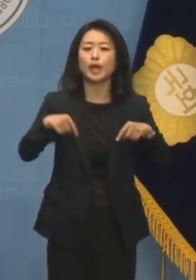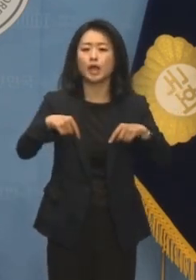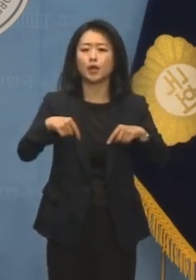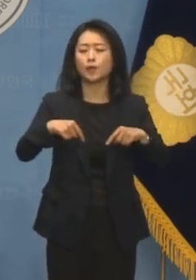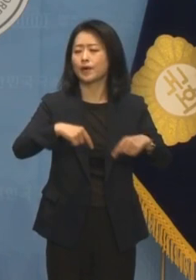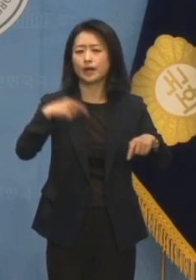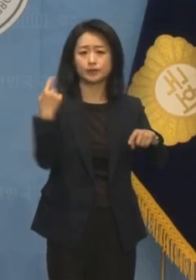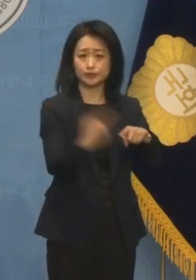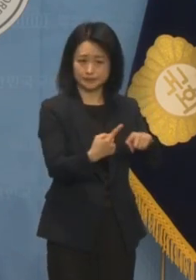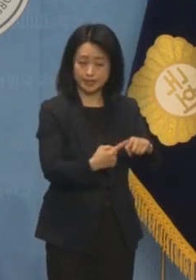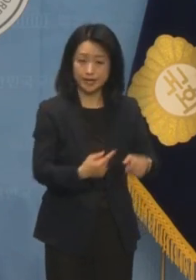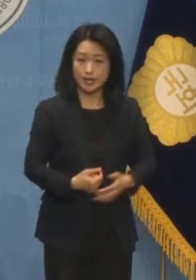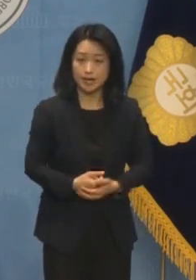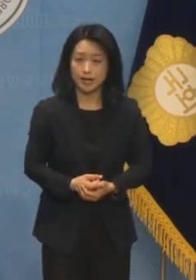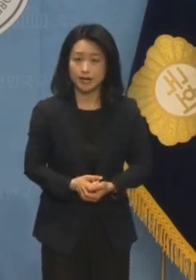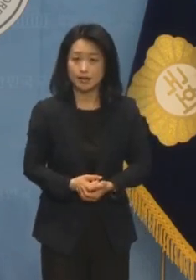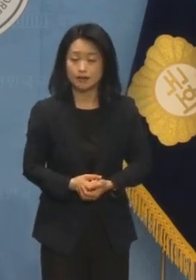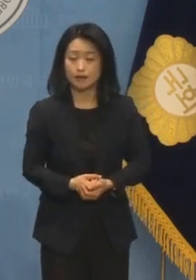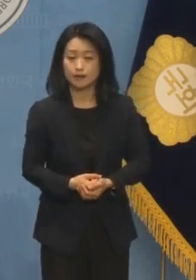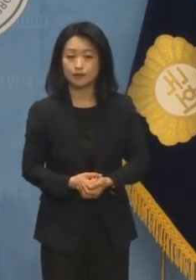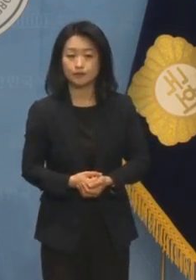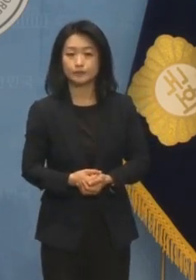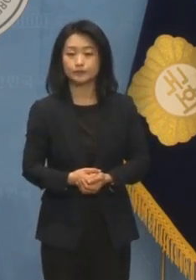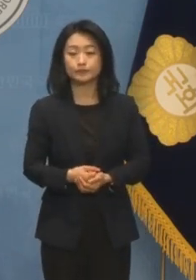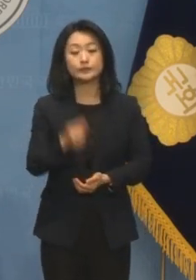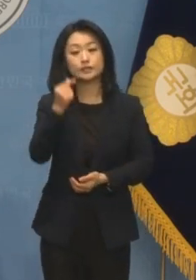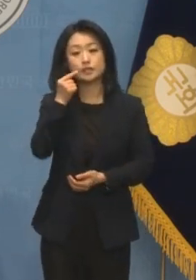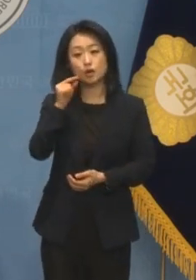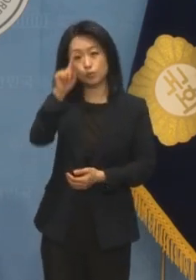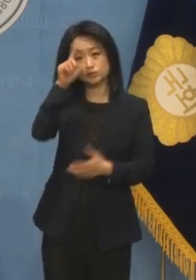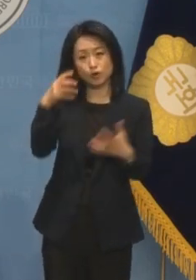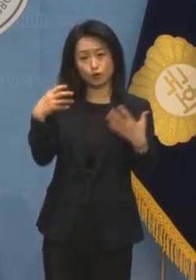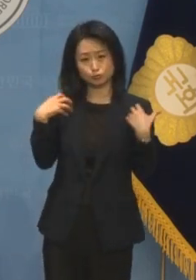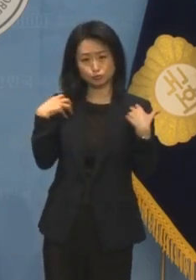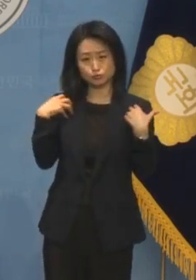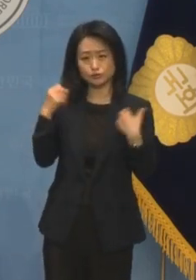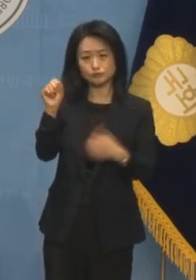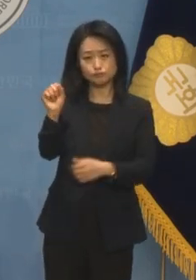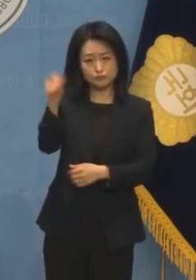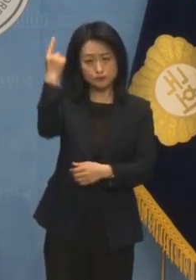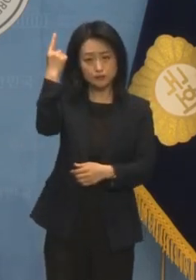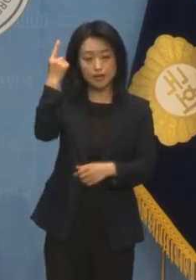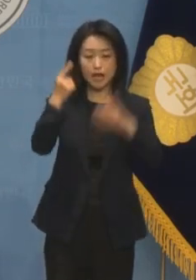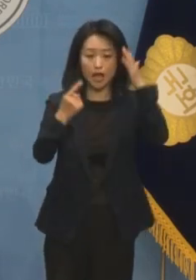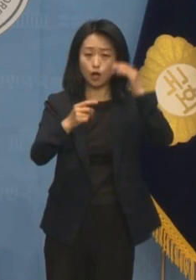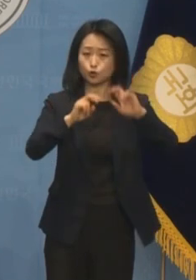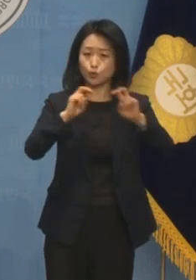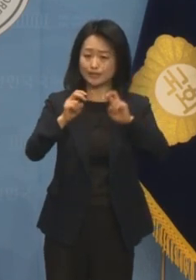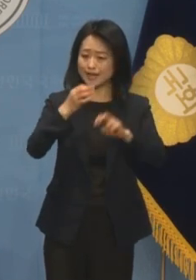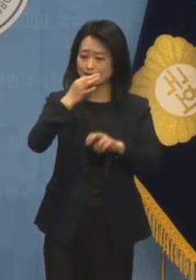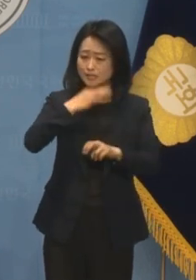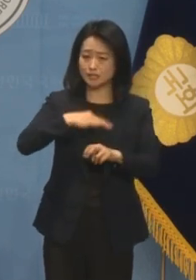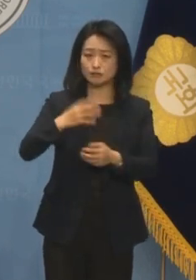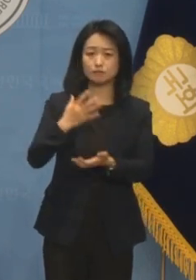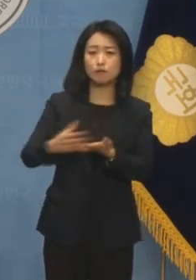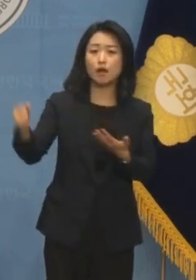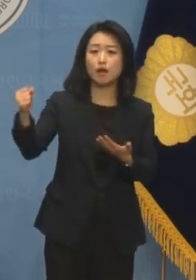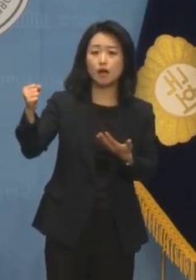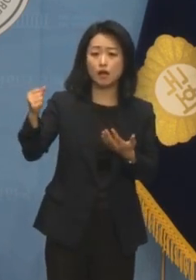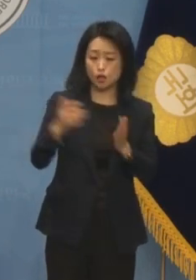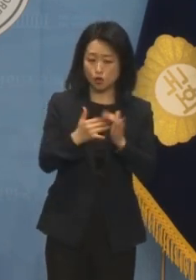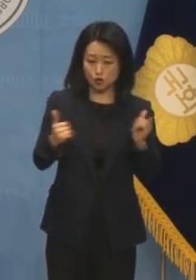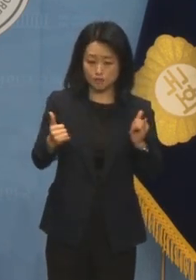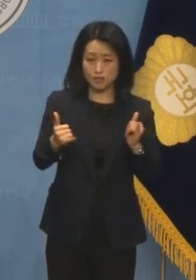아닐 수 없습니다 일본 정부의 억지로 인해 우리 기업의 이익과 우리 국민의